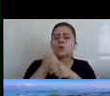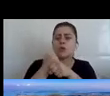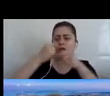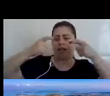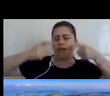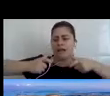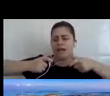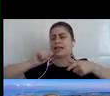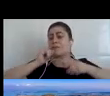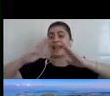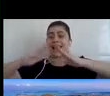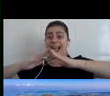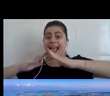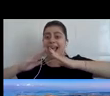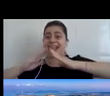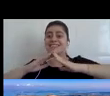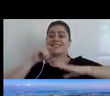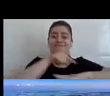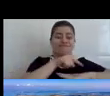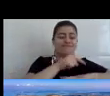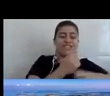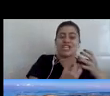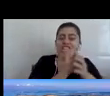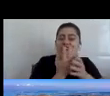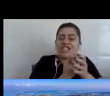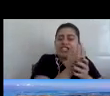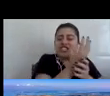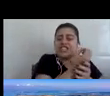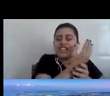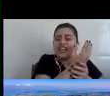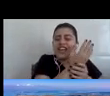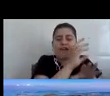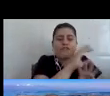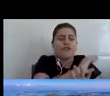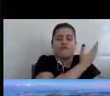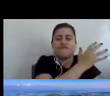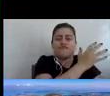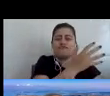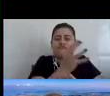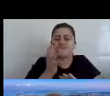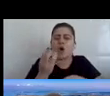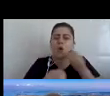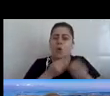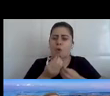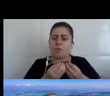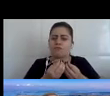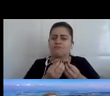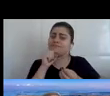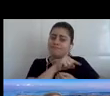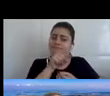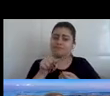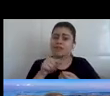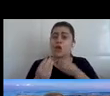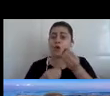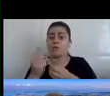da casa com o jardim, com a praça, com as ruas e como que isso está ligado à questão da alimentação. Então, isso é o que eu